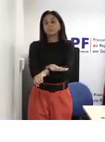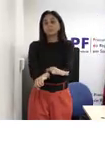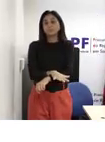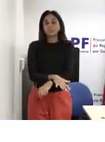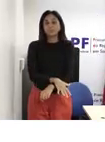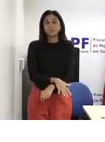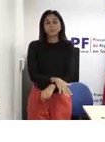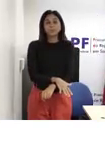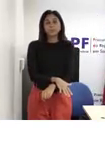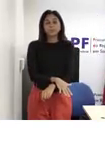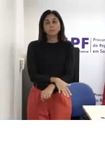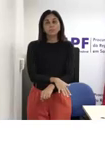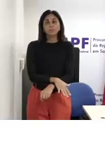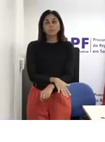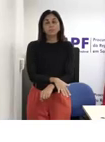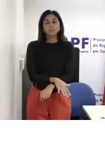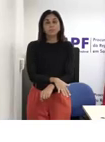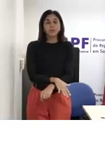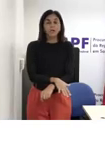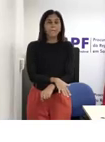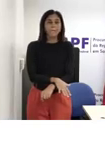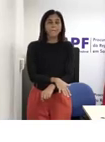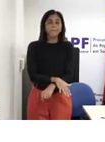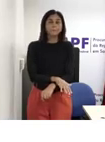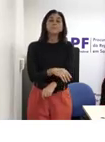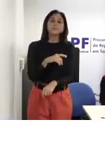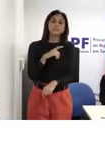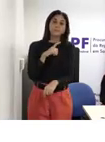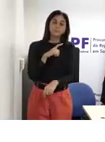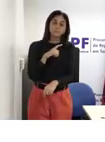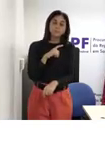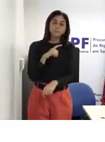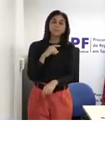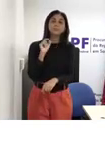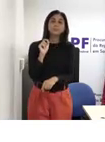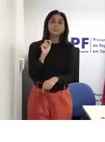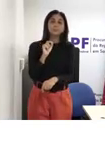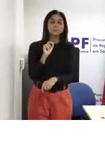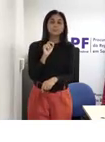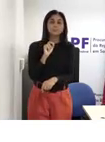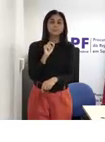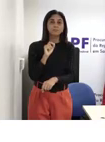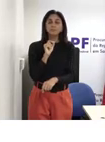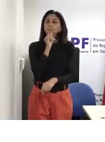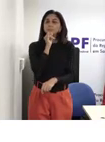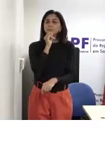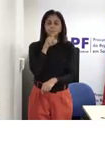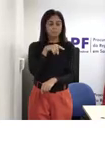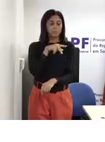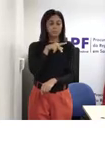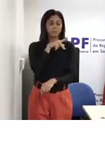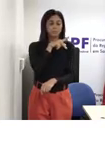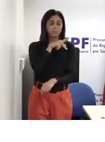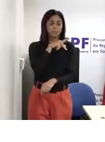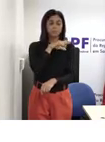gostamos de pensar que o problema não é conosco inclusive queria parabenizar a delegacia da polícia federal na presença do Dr Cláudio que ontem